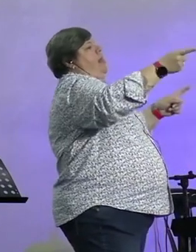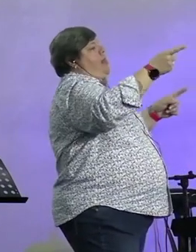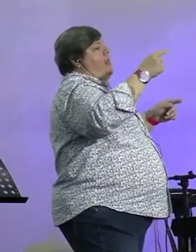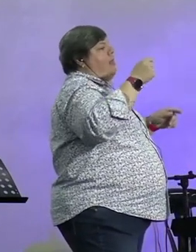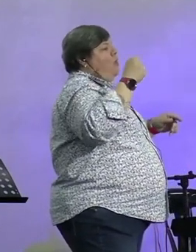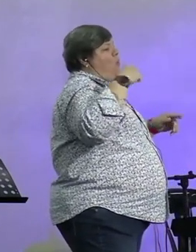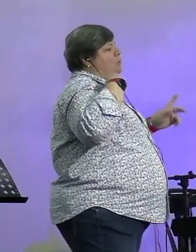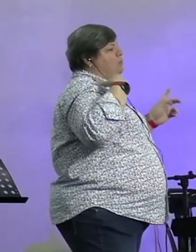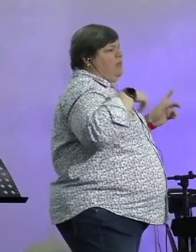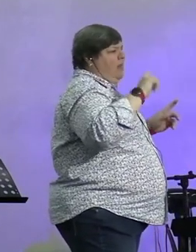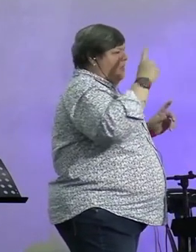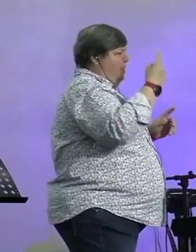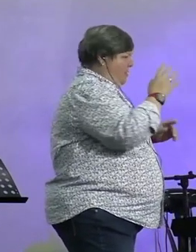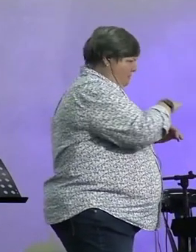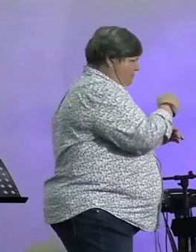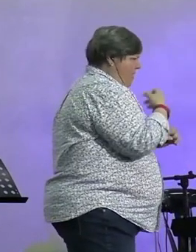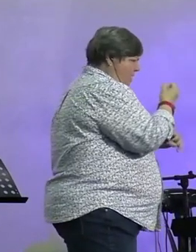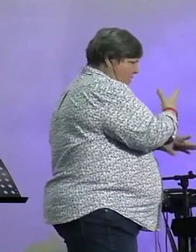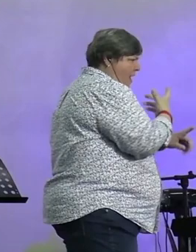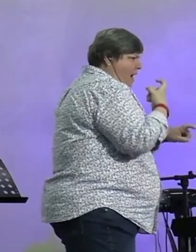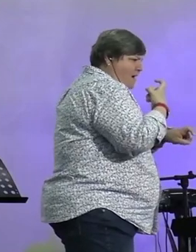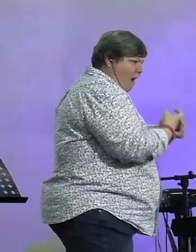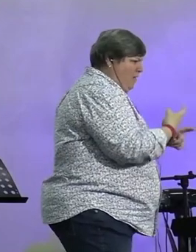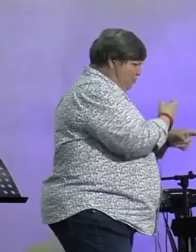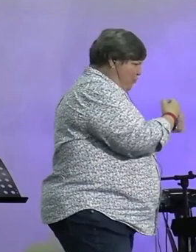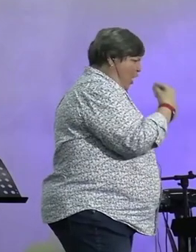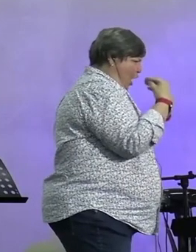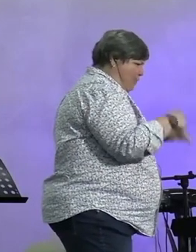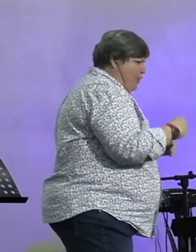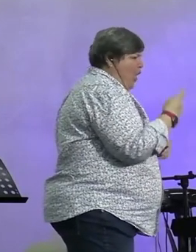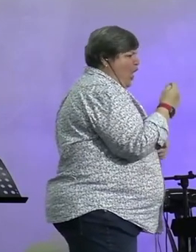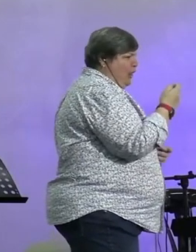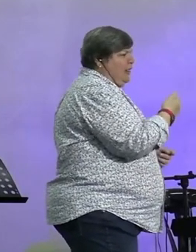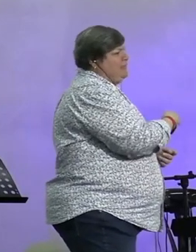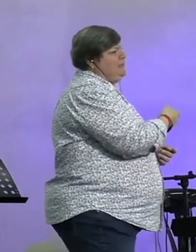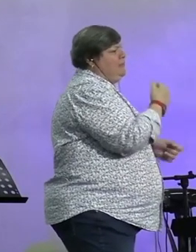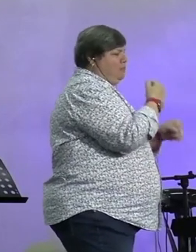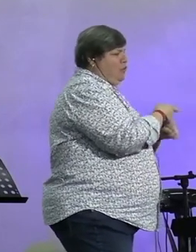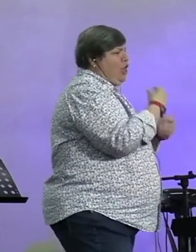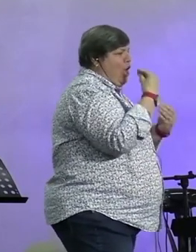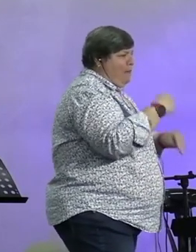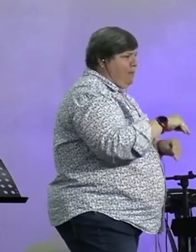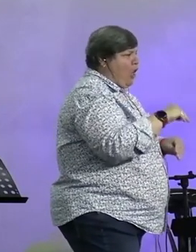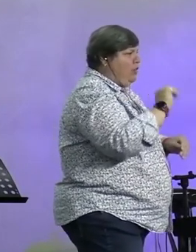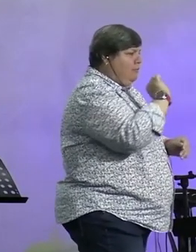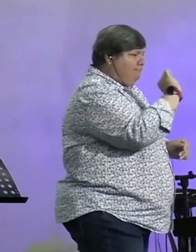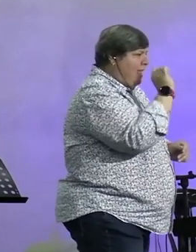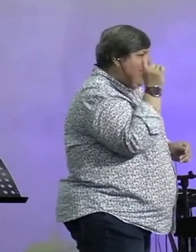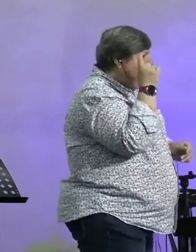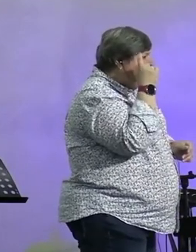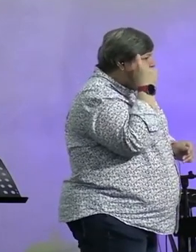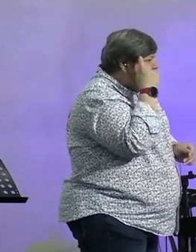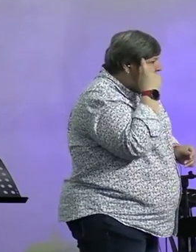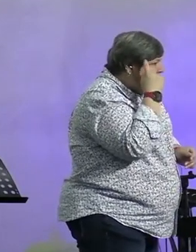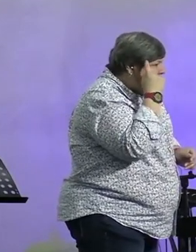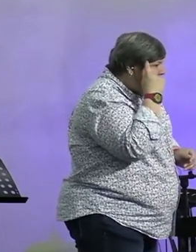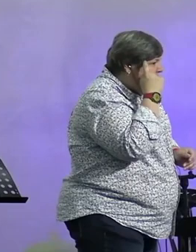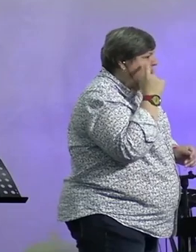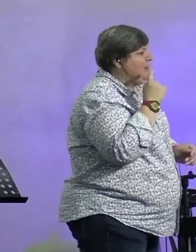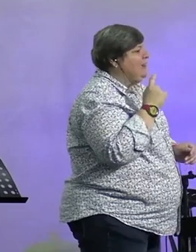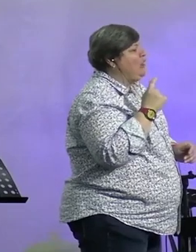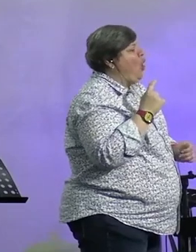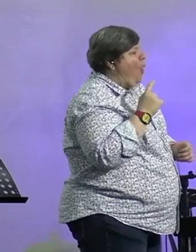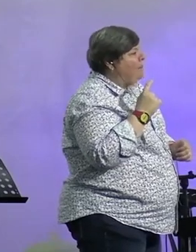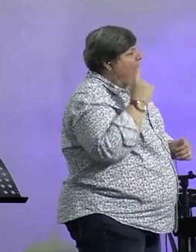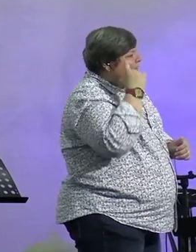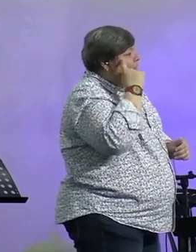sê, hoorie, ek het jou nog 'n kans gegee. Ek gaan jou gebruik vir iets. En net so moet ek en jy opstaan met daai gesindheid. Hoorie, die Here het my nog 'n dag gegee. Sê saam met my,